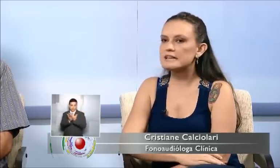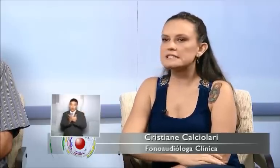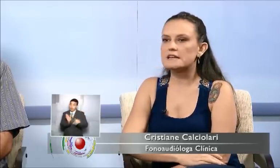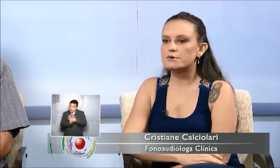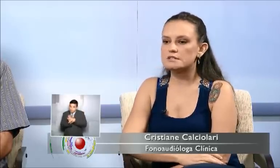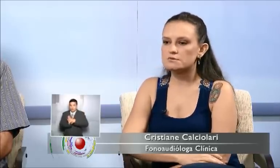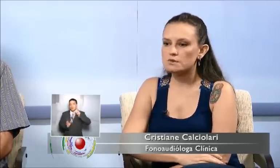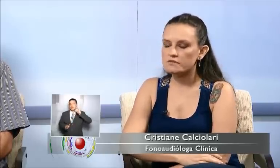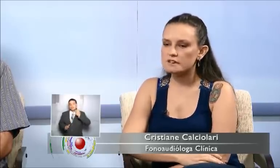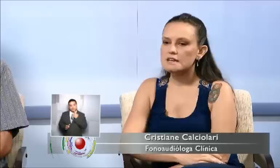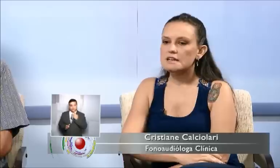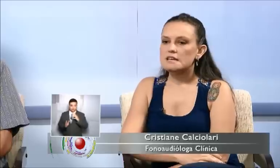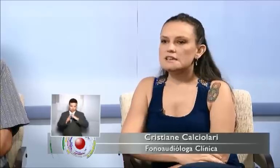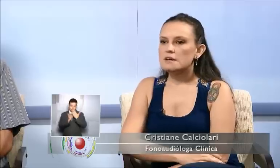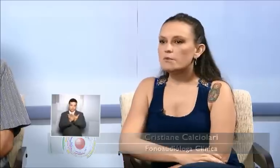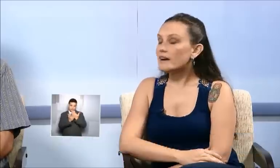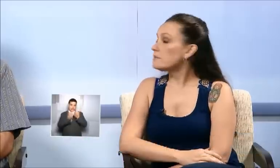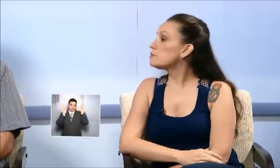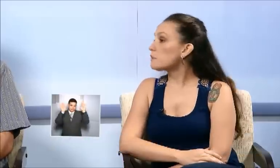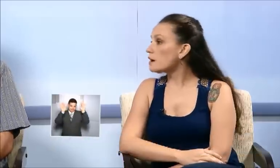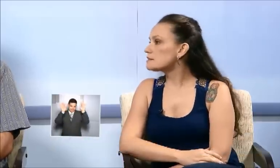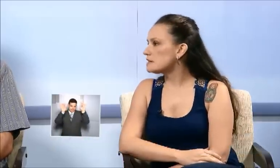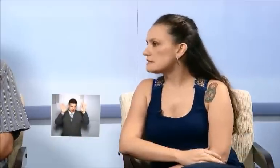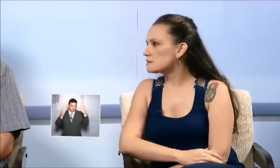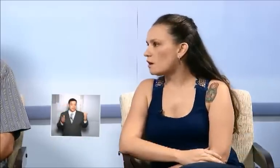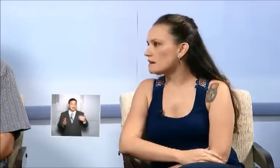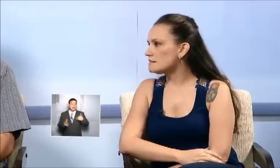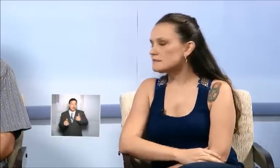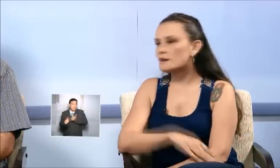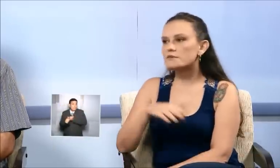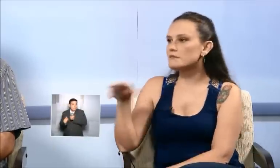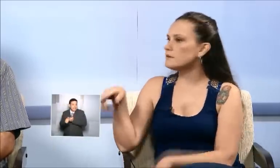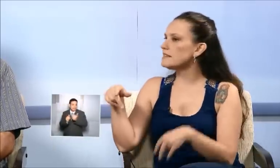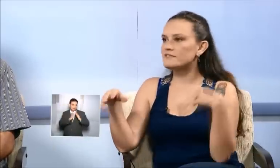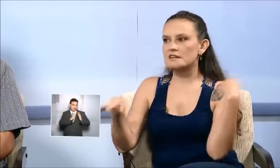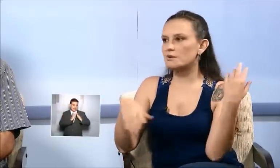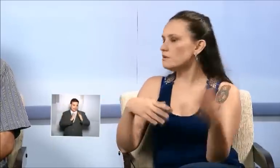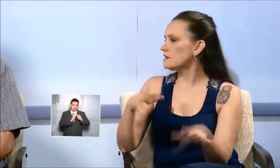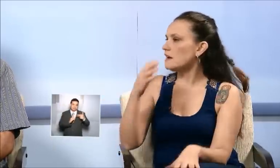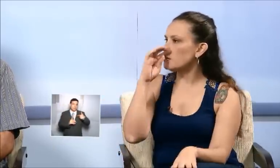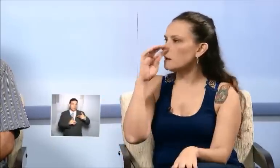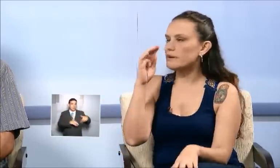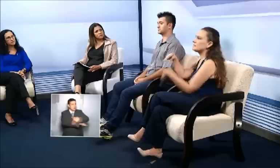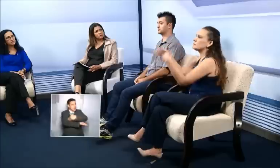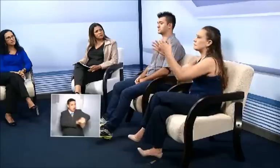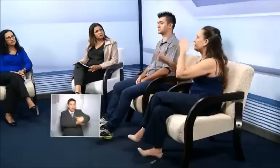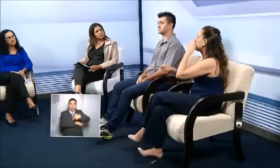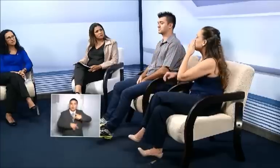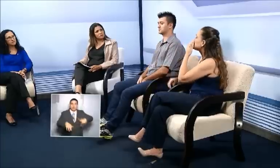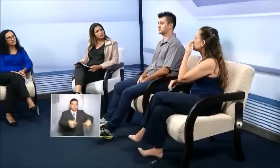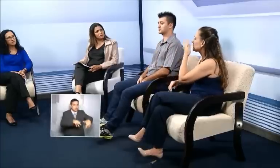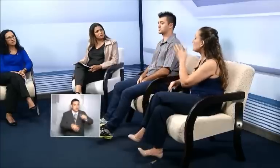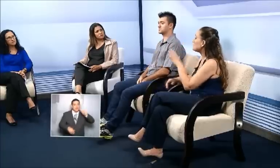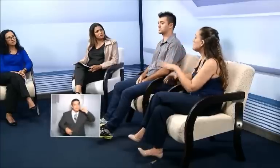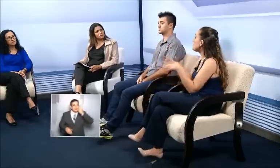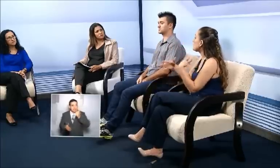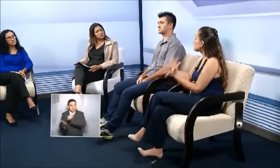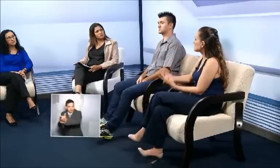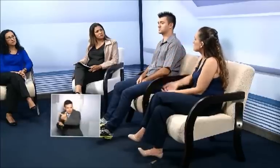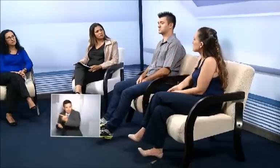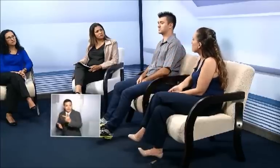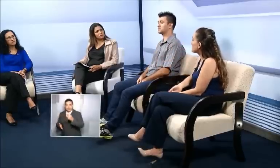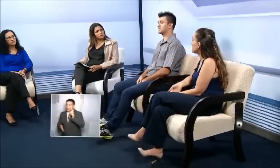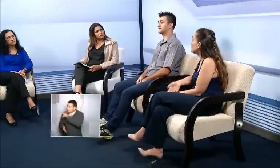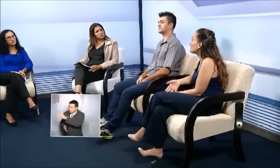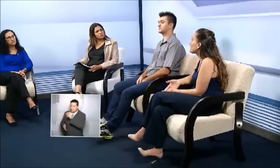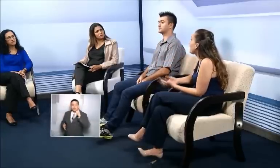surdos, né? A Annie Sullivan. E eu morava muito próximo dessa escola. Então, eu andava na rua, né? Eu ia na padaria para minha mãe, não sei o quê. E eu via muitos